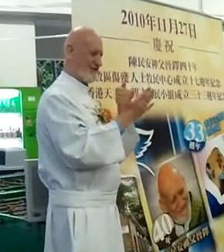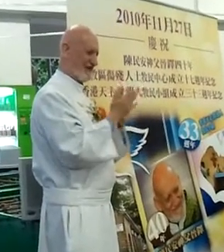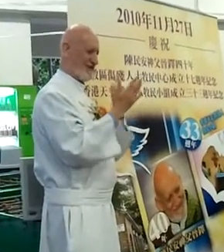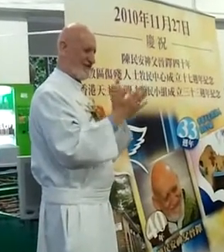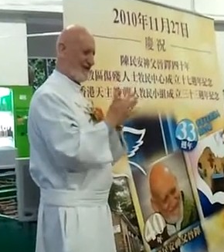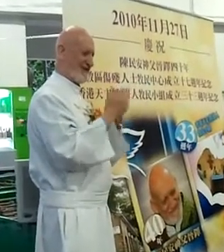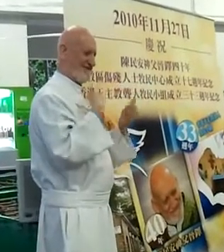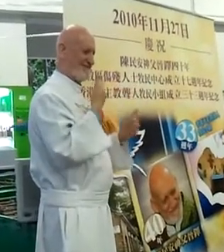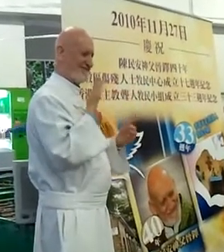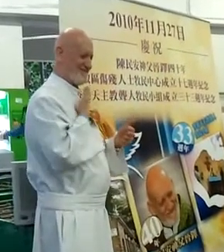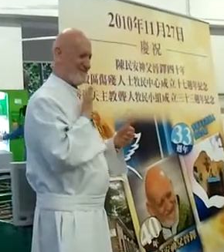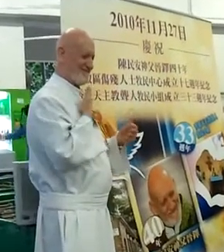幫助我支持我很多。